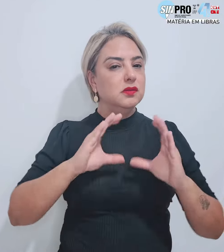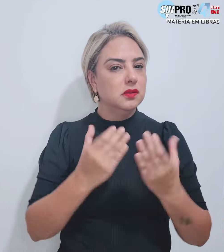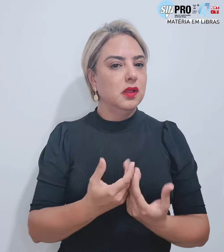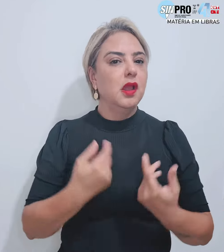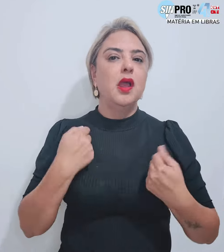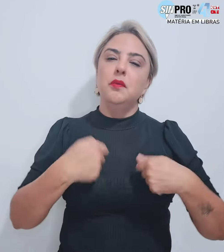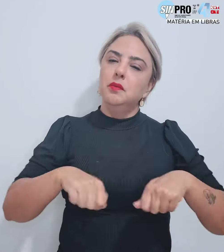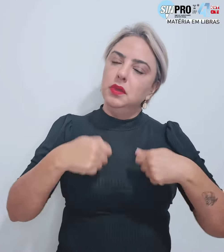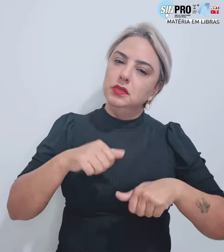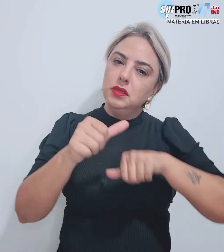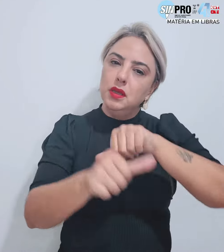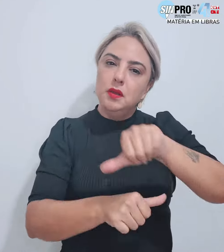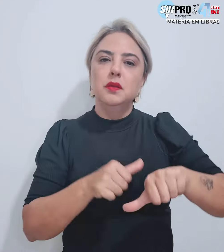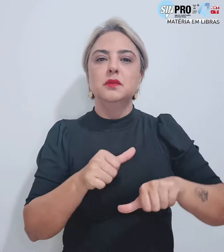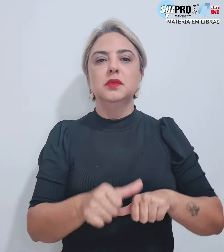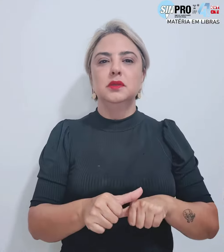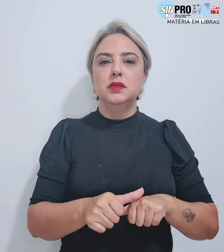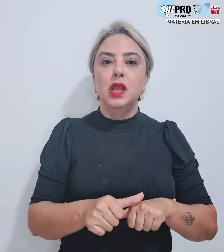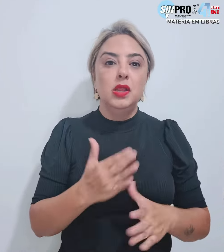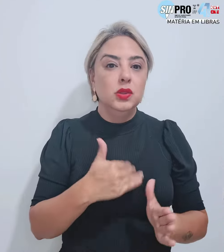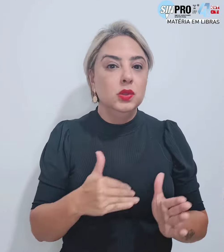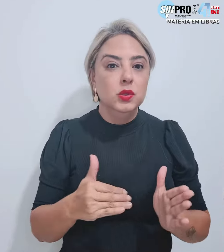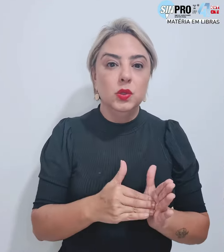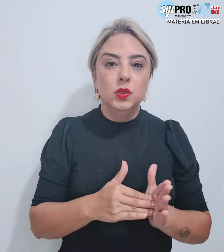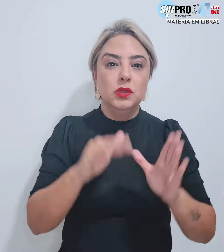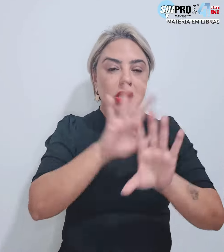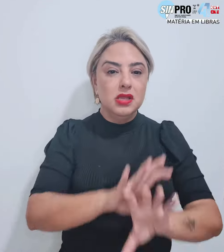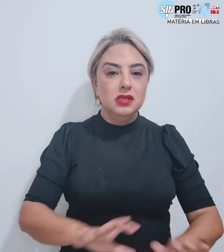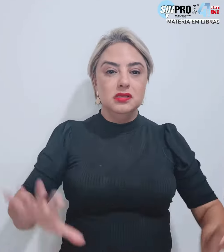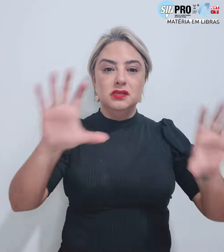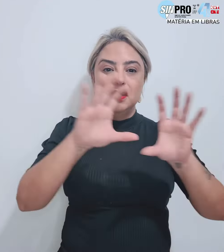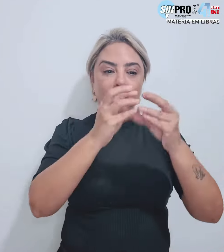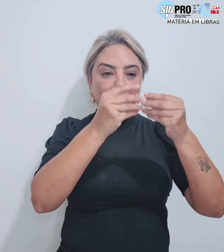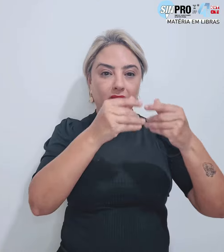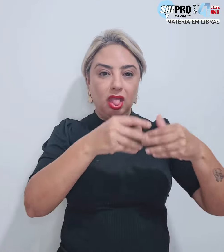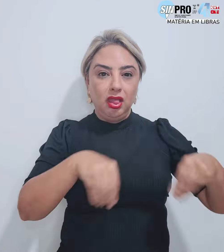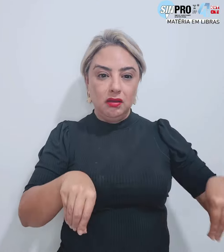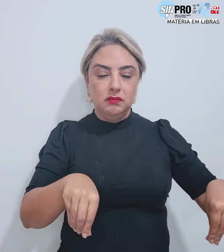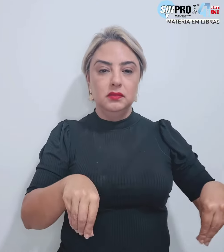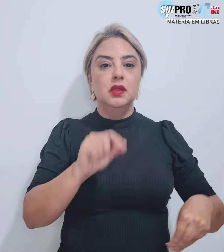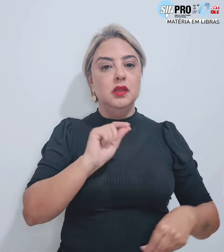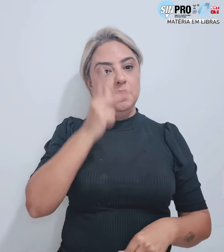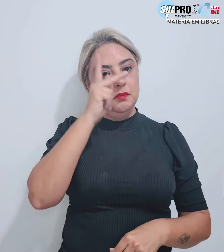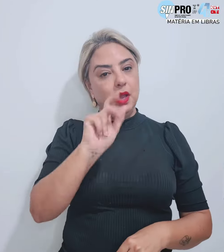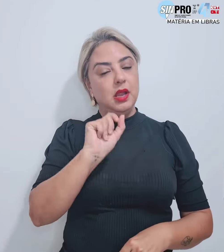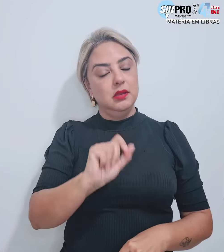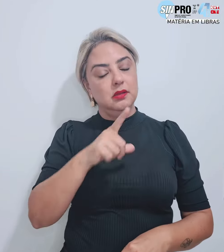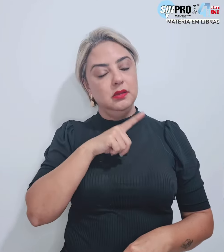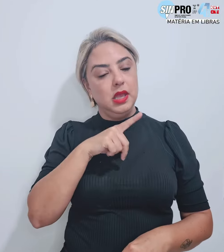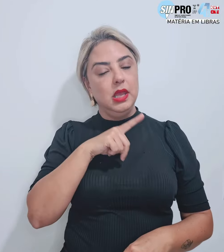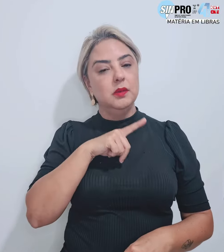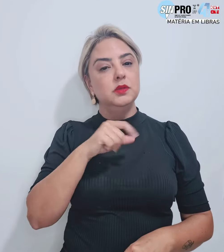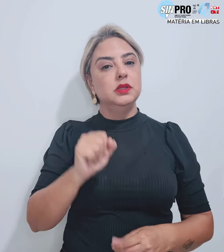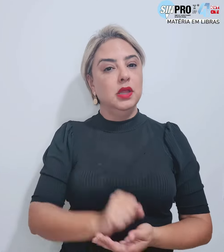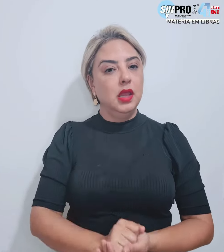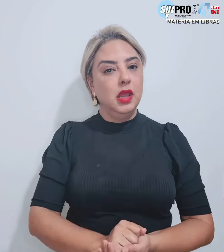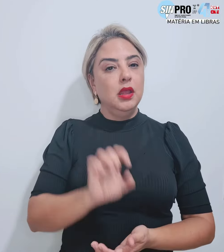Precisamos mudar radicalmente esse cenário de desmonte e, para isso, temos que contar com a